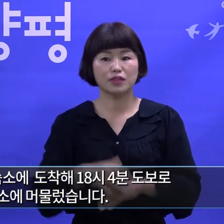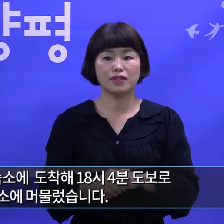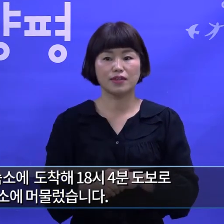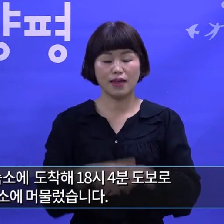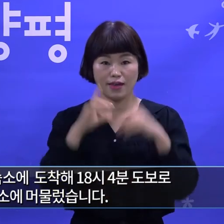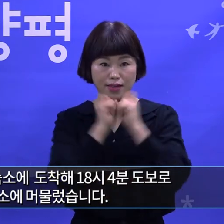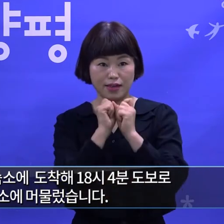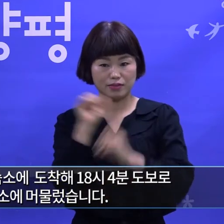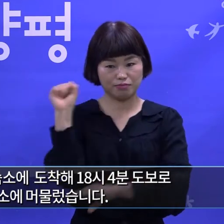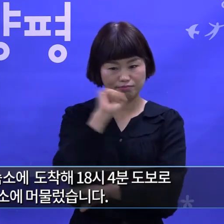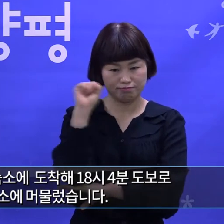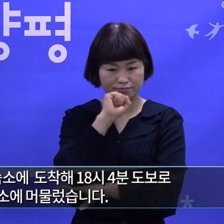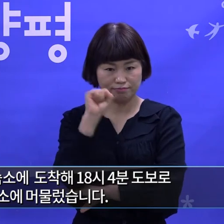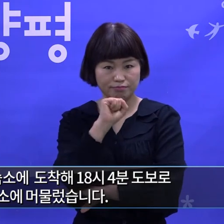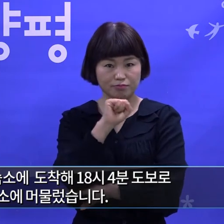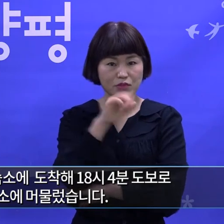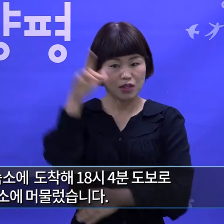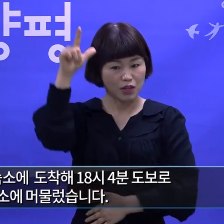숙소에 도착해